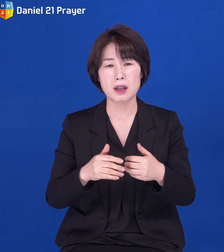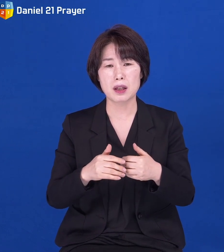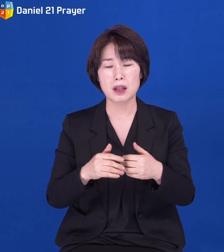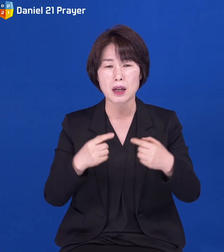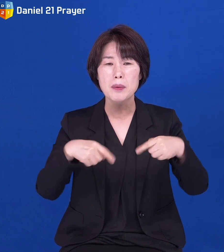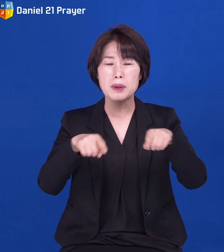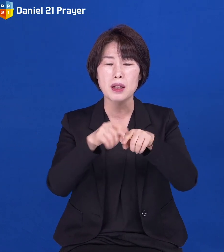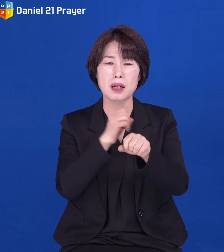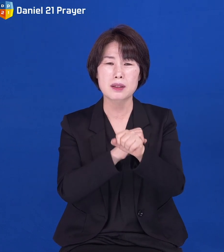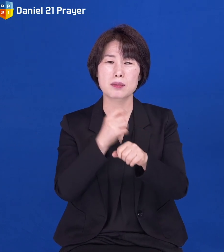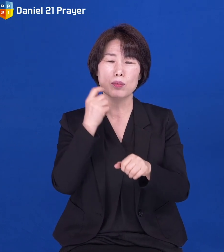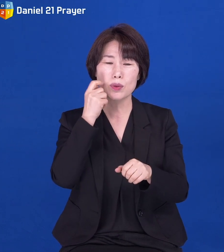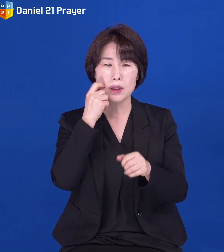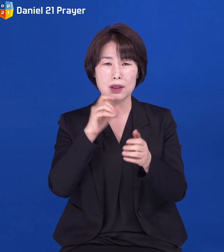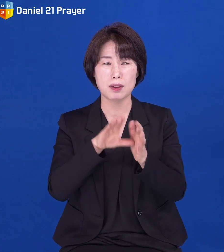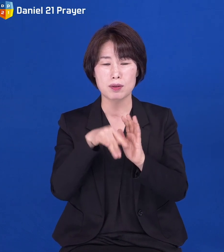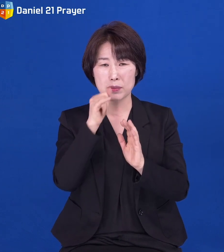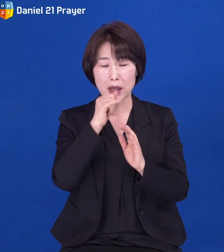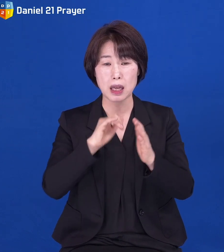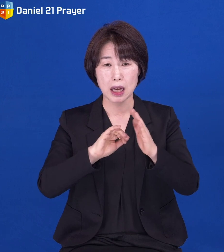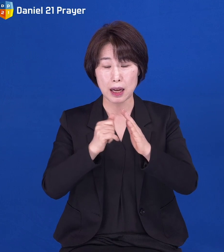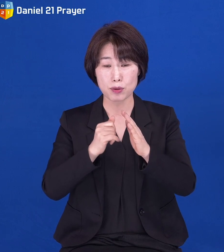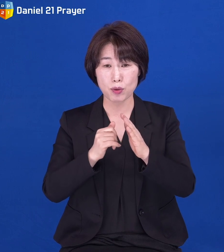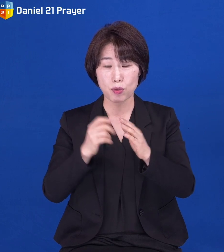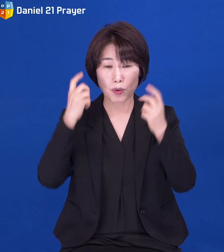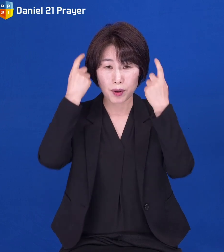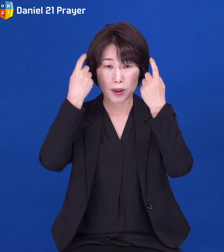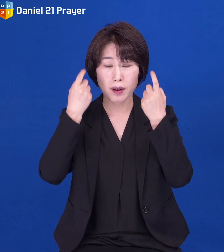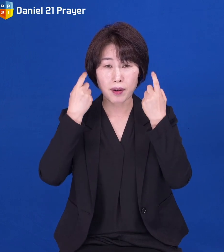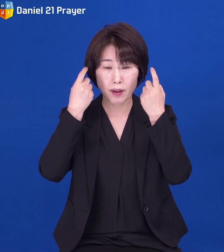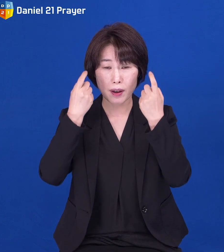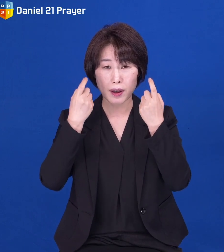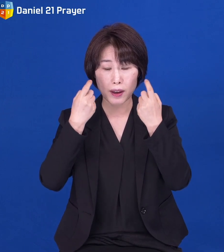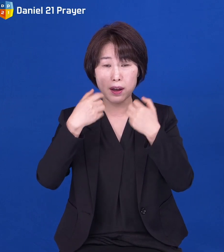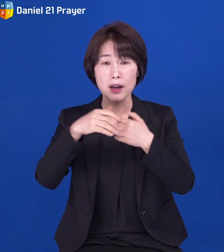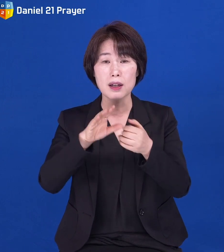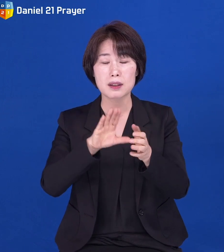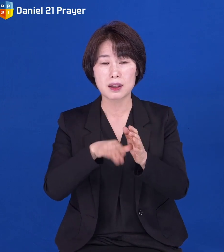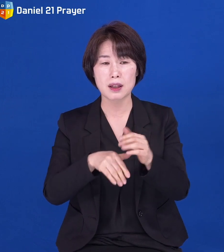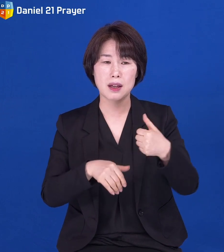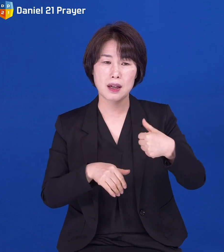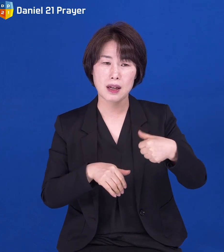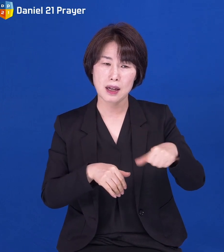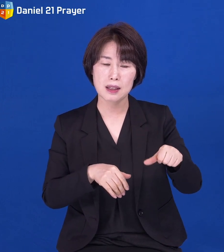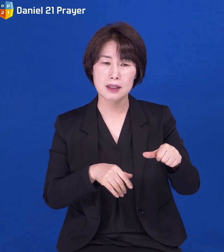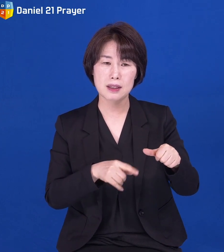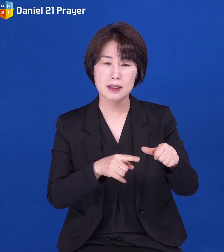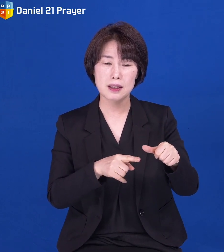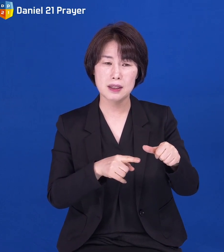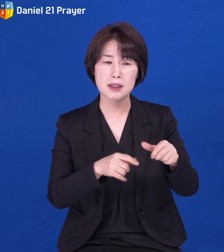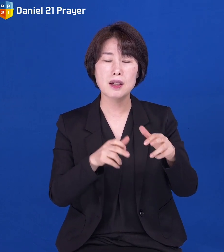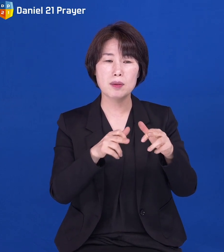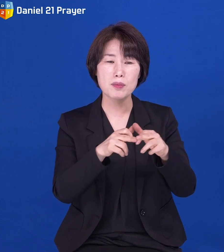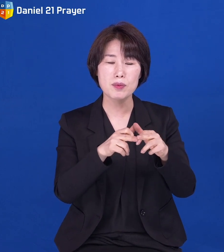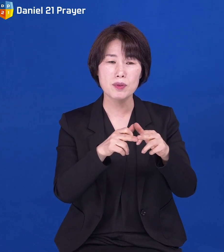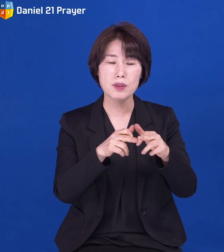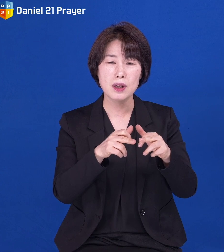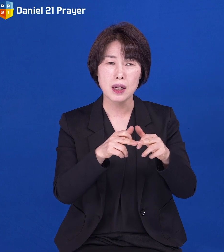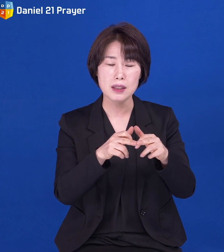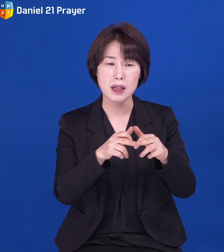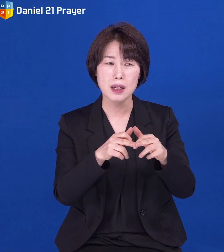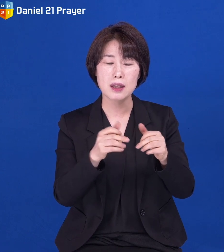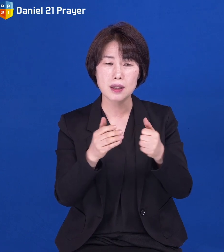있어야 되고, 가족여행 같은 데 가면 항상 미니 때문에 분위기가 안 좋아지죠. 안 좋아지고 밥 같은 것도 제대로 먹을 수가